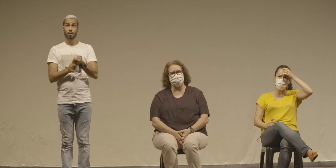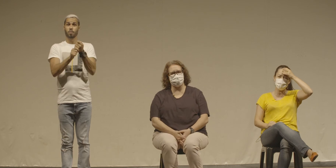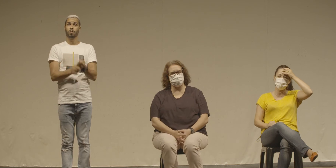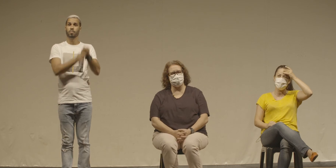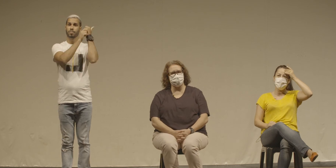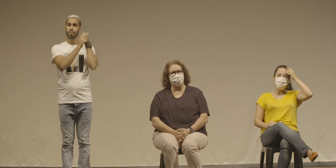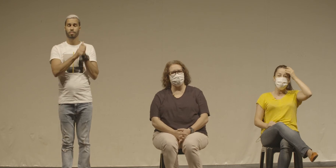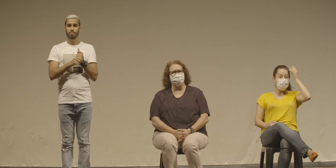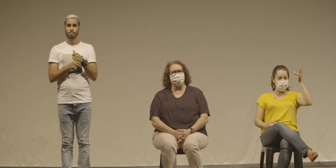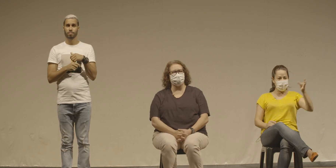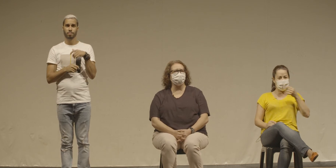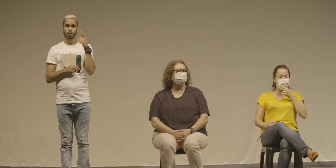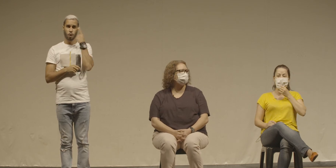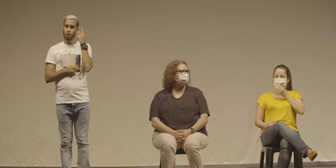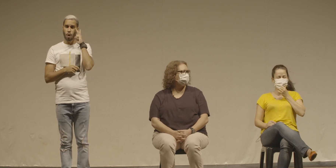são muito amigas.